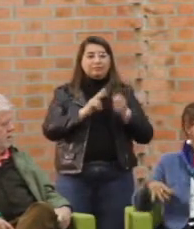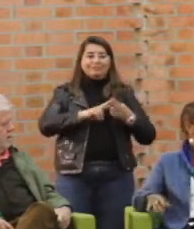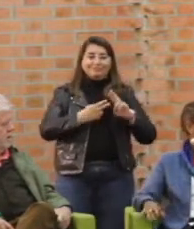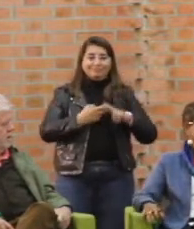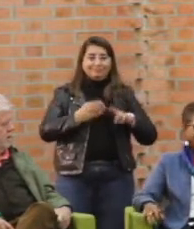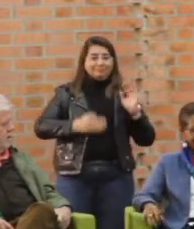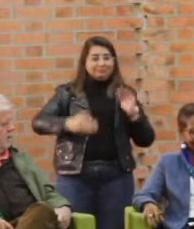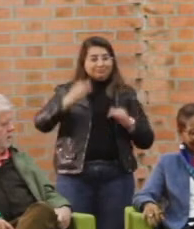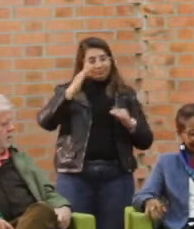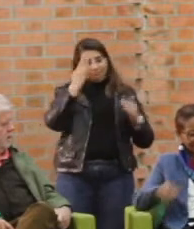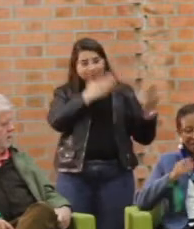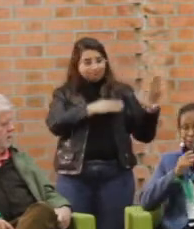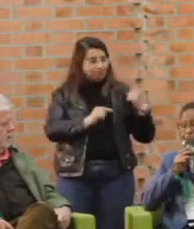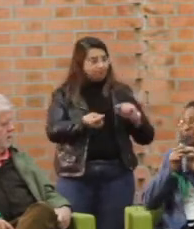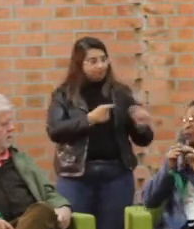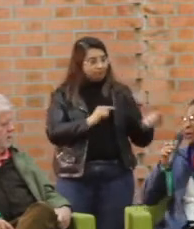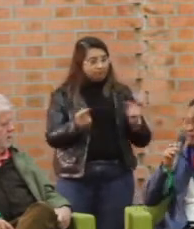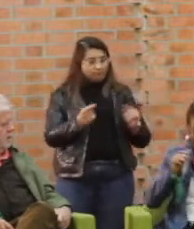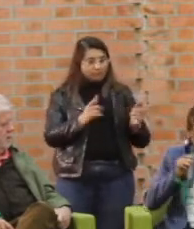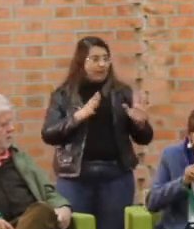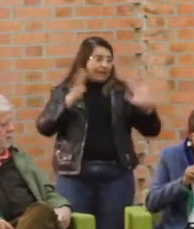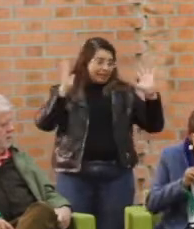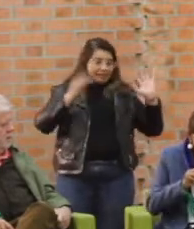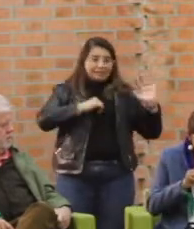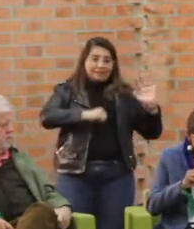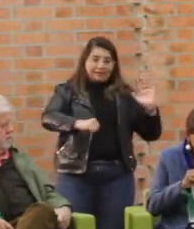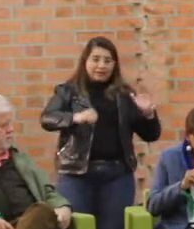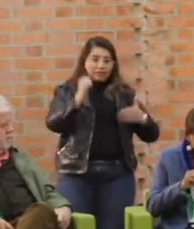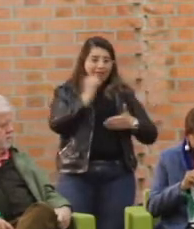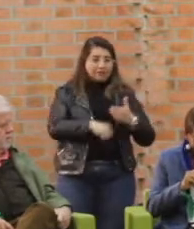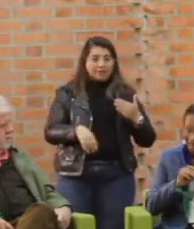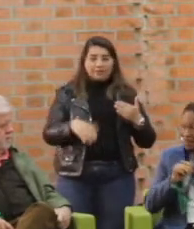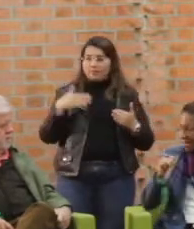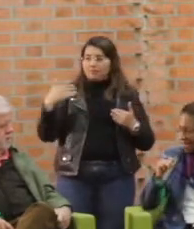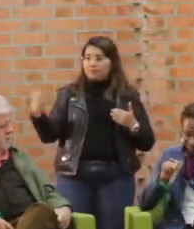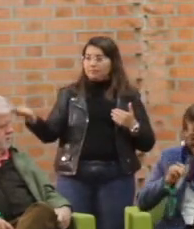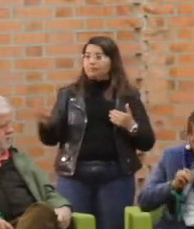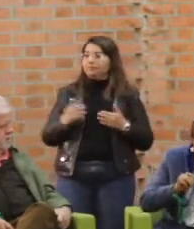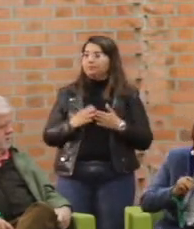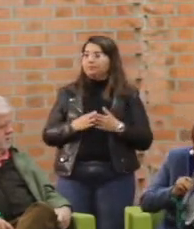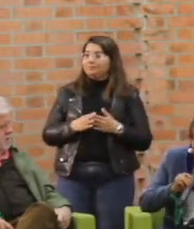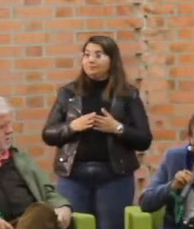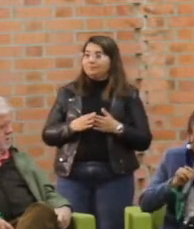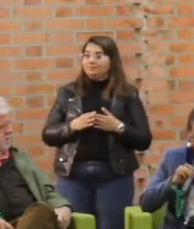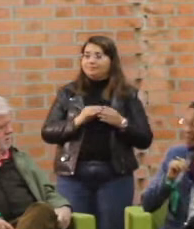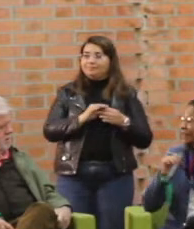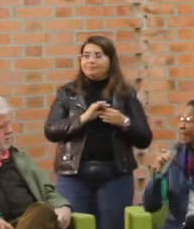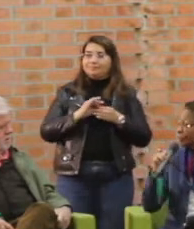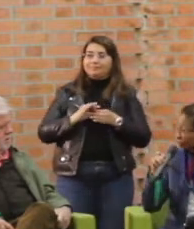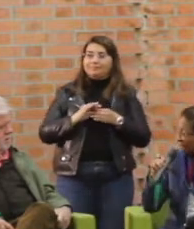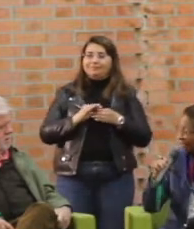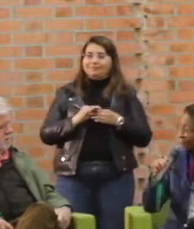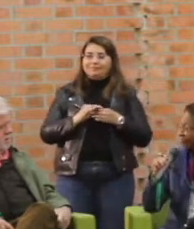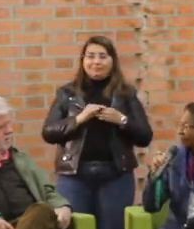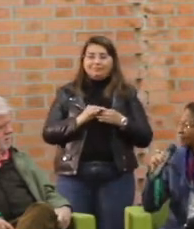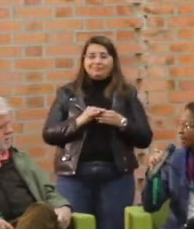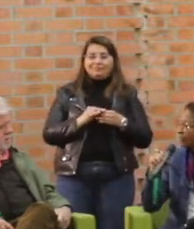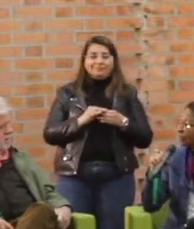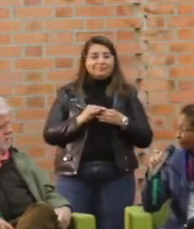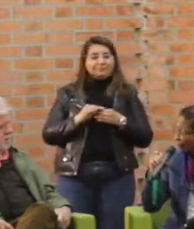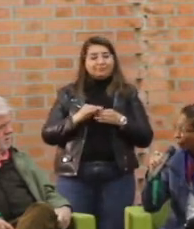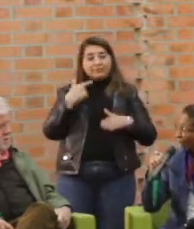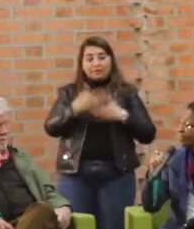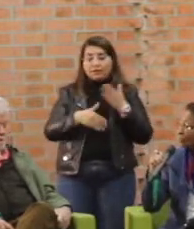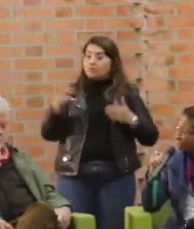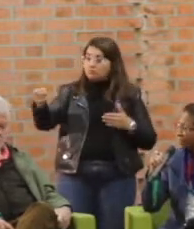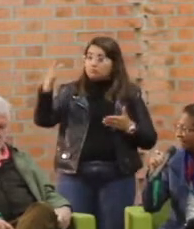de difundir lo que sería el derecho al aborto pero bueno voy a dar la palabra a Andrea justamente Qué sucede es